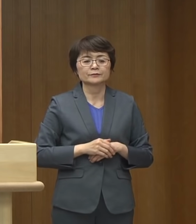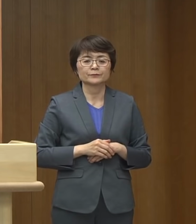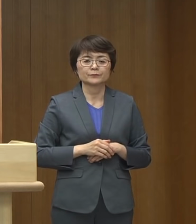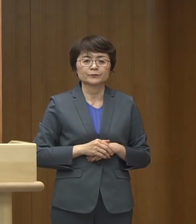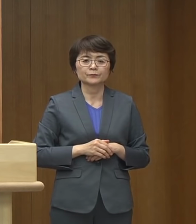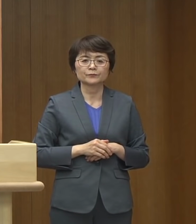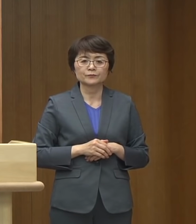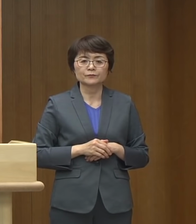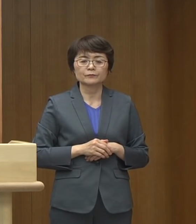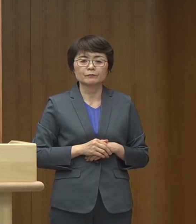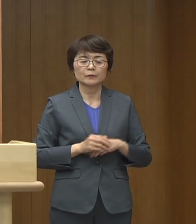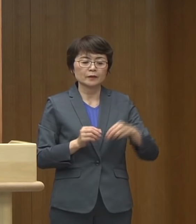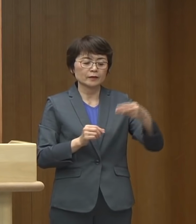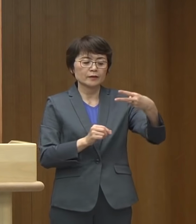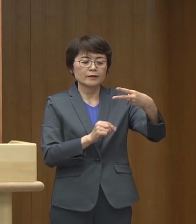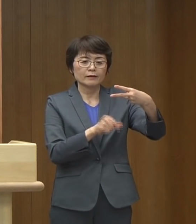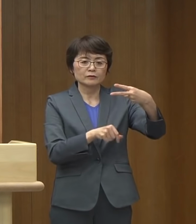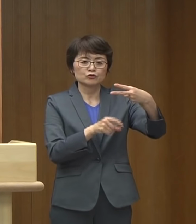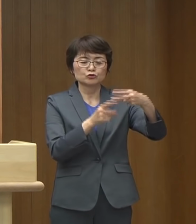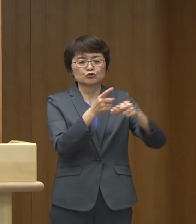う意味からすれば